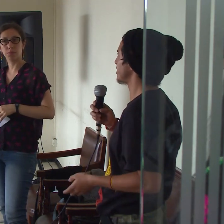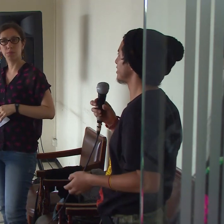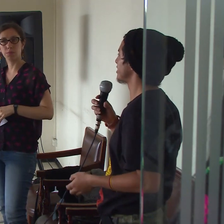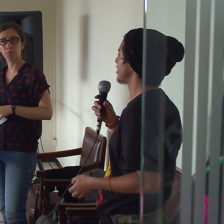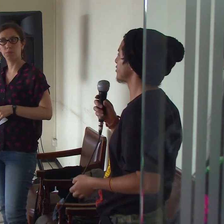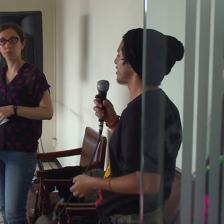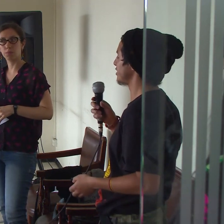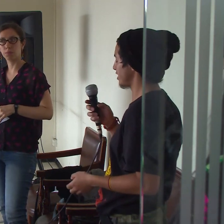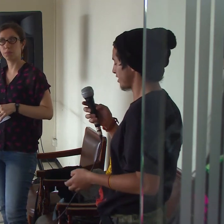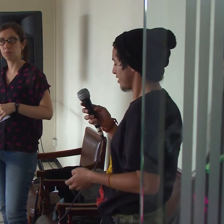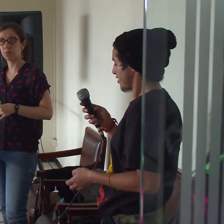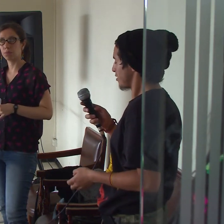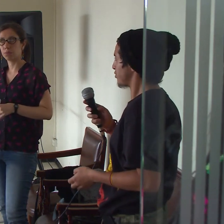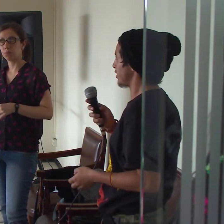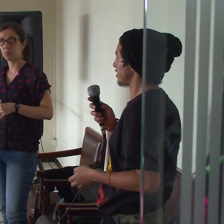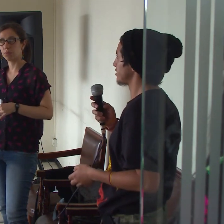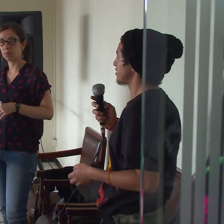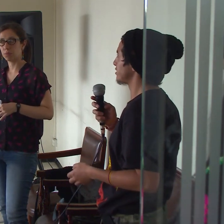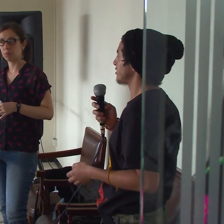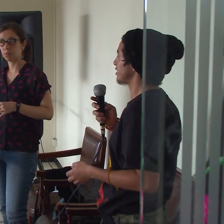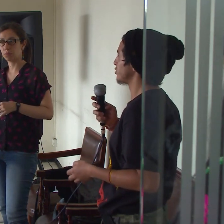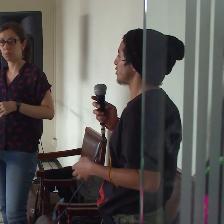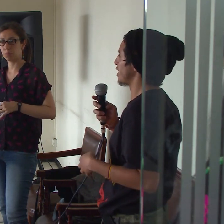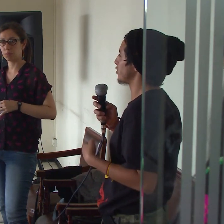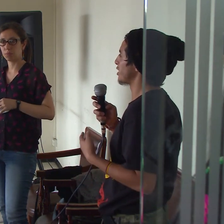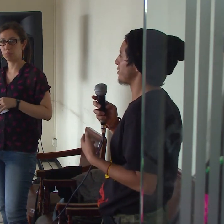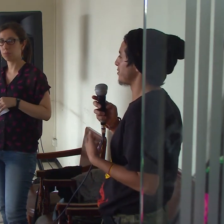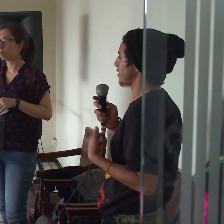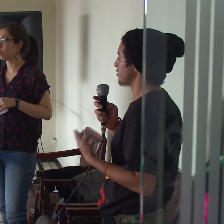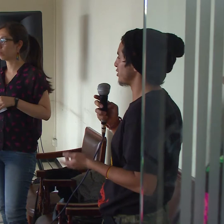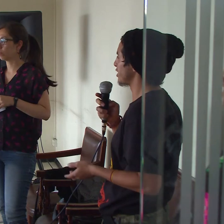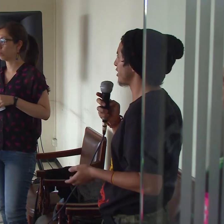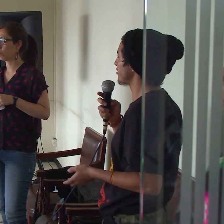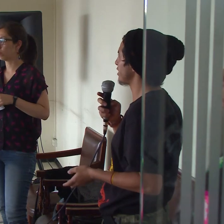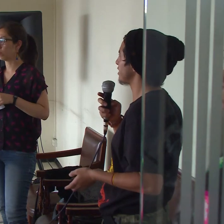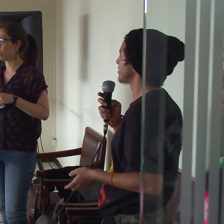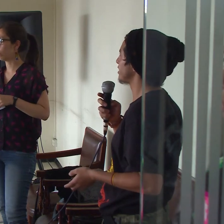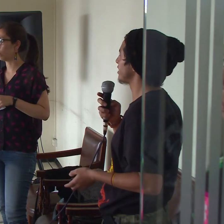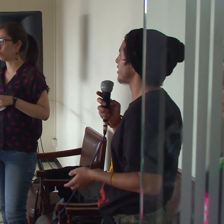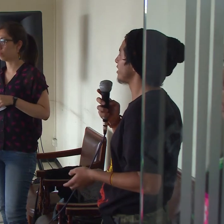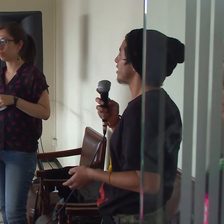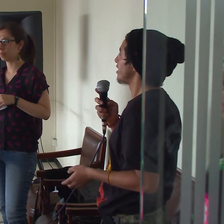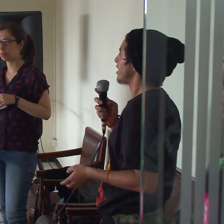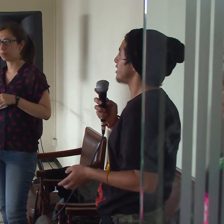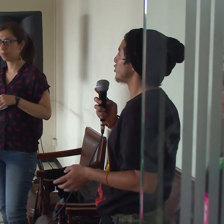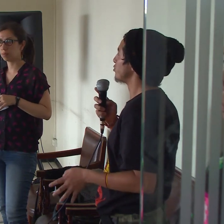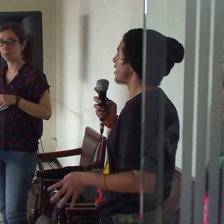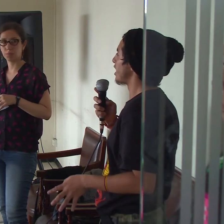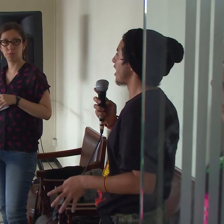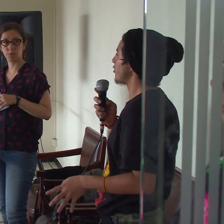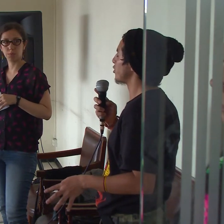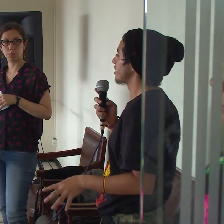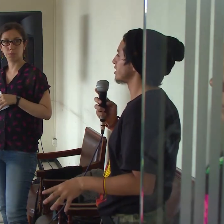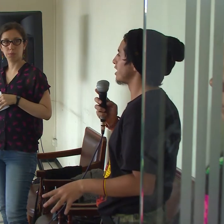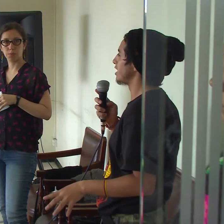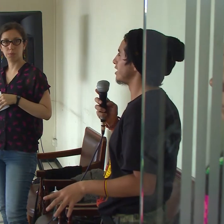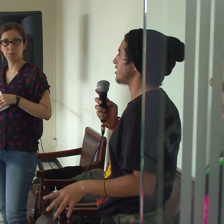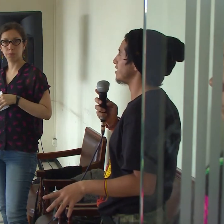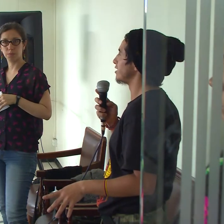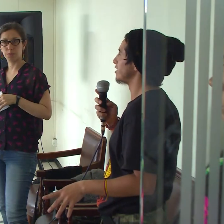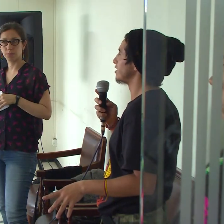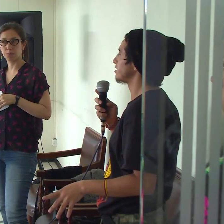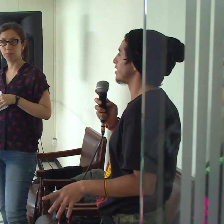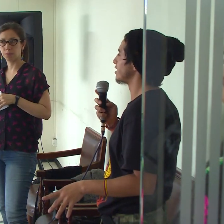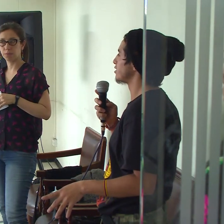ambientales de la localidad pues descubrí algo que me pareció increíble y es que en el humedal jaboque hacia